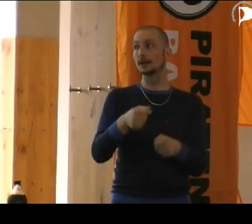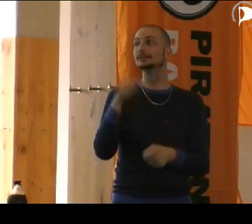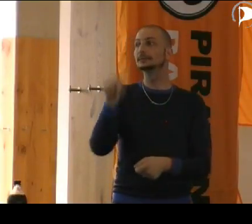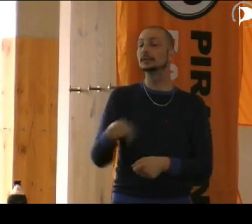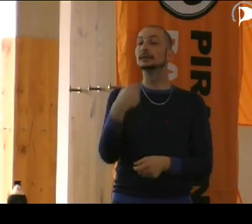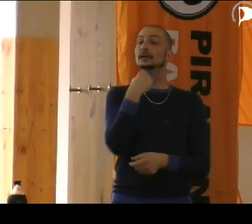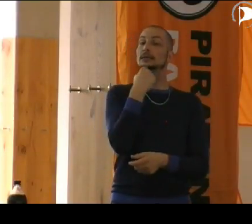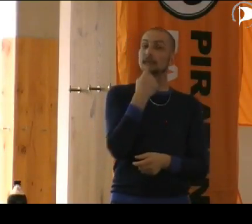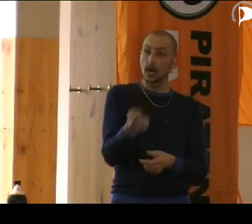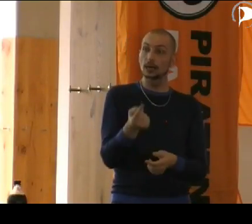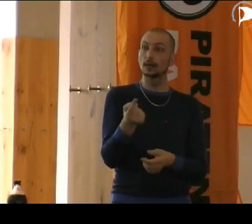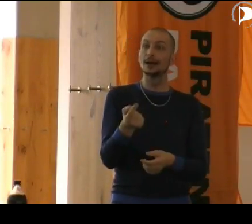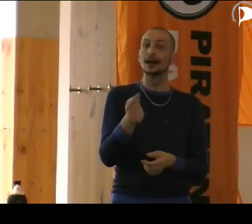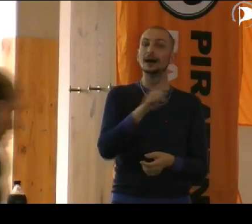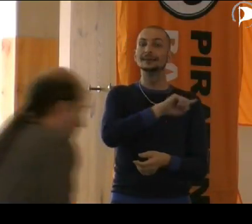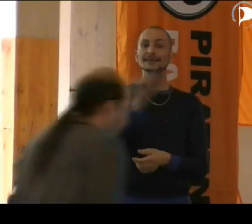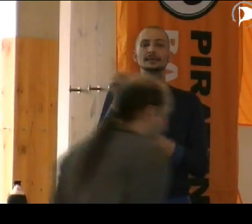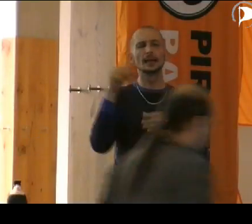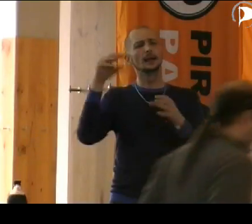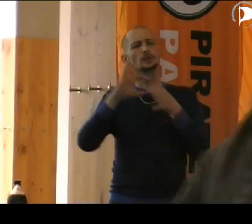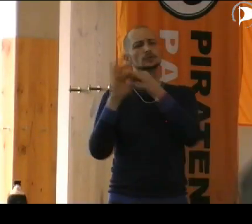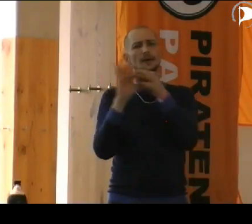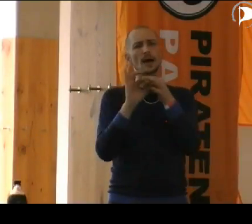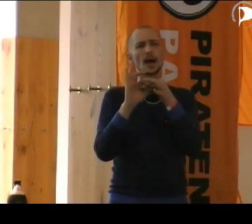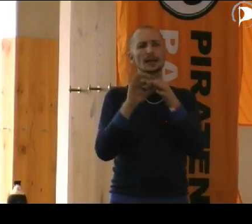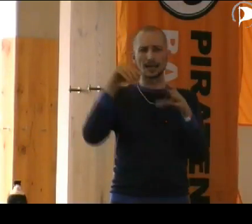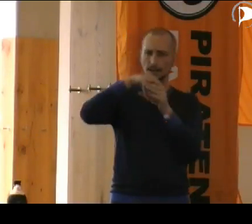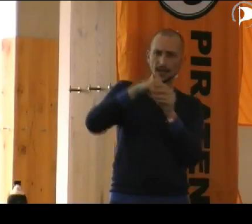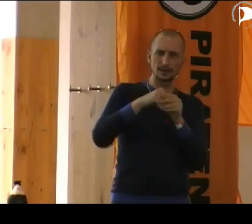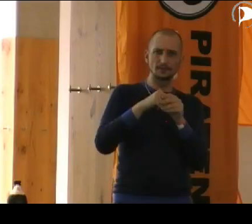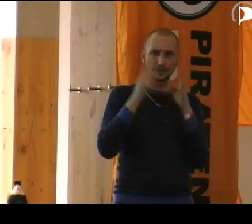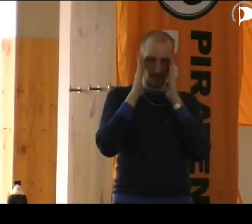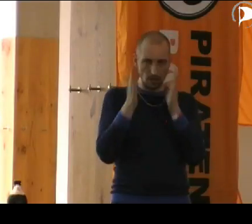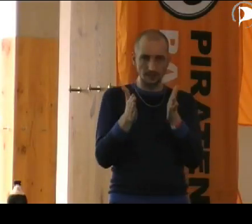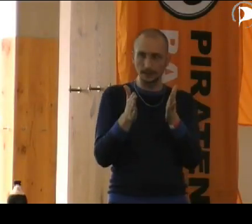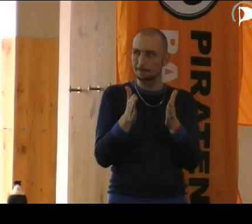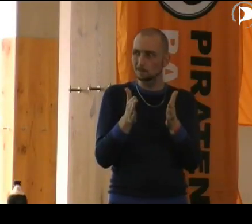es geht hier nicht ums geld es ist ein georg